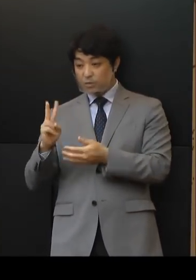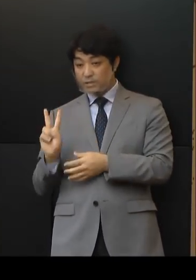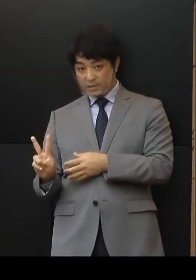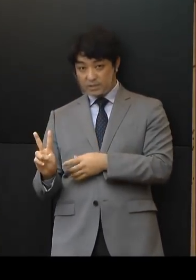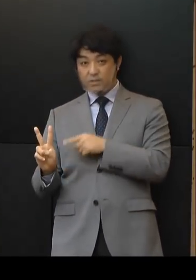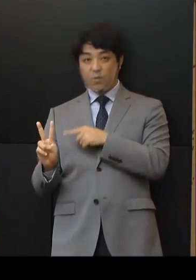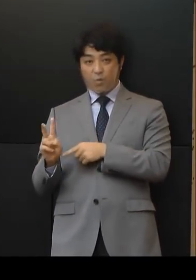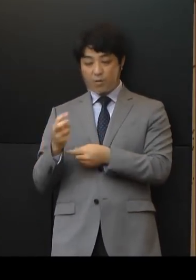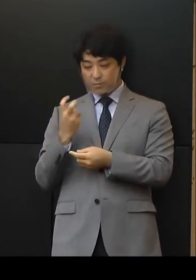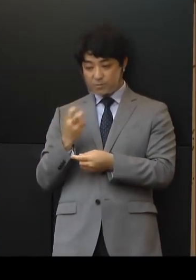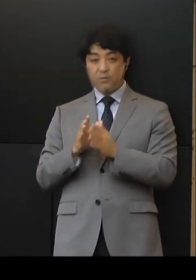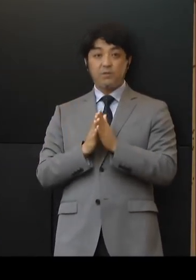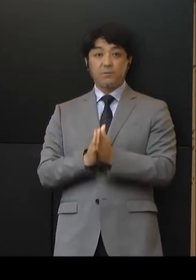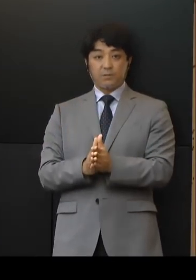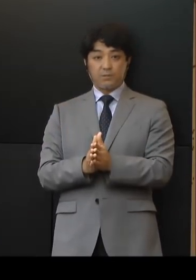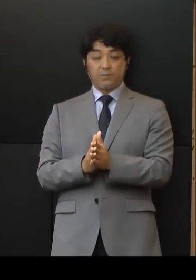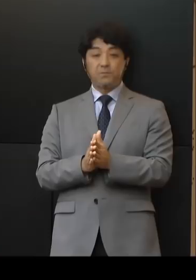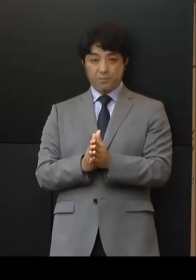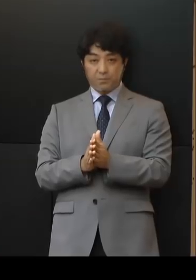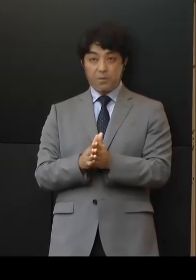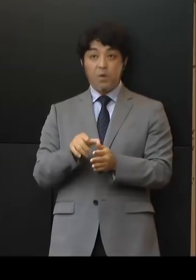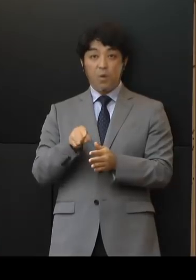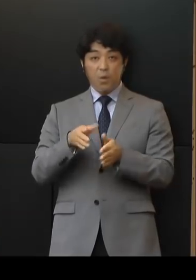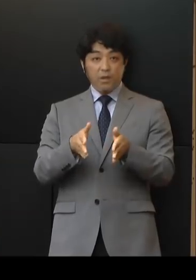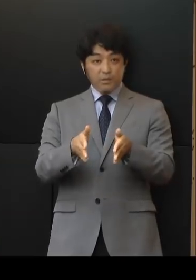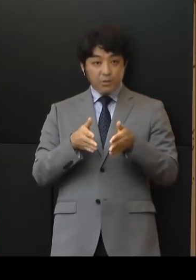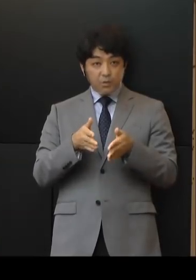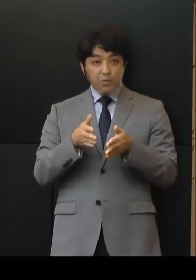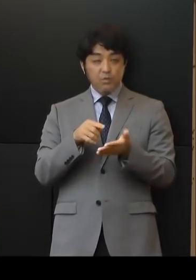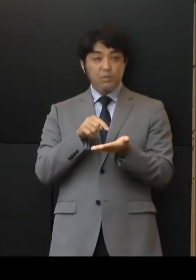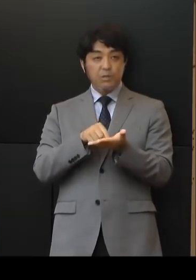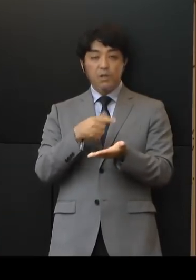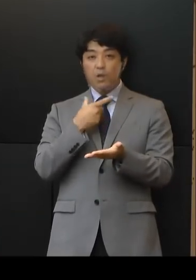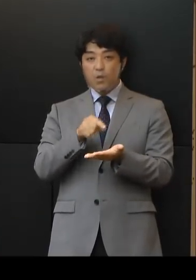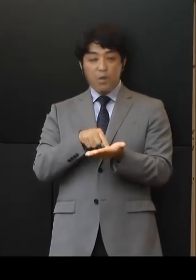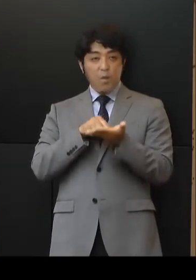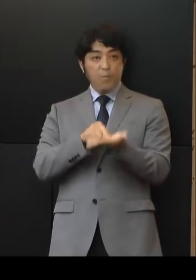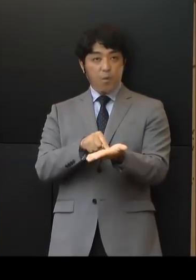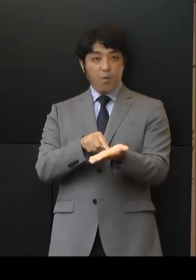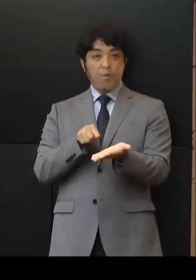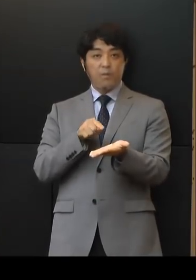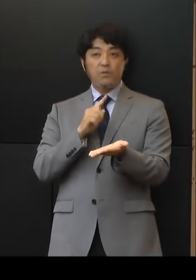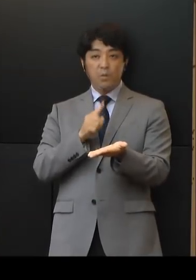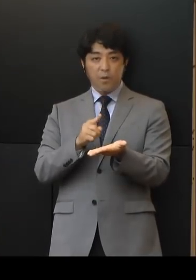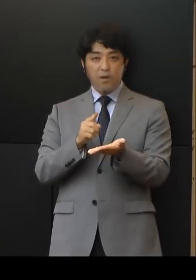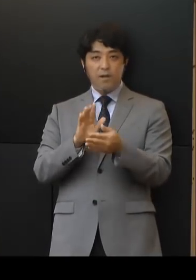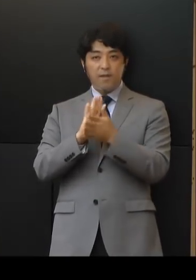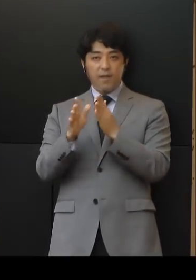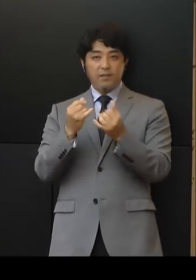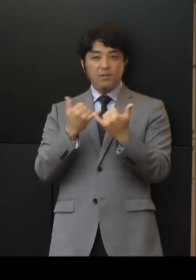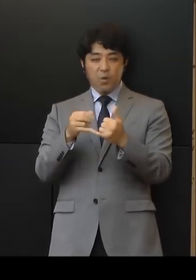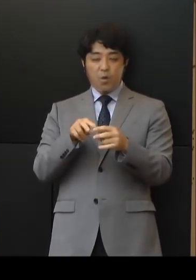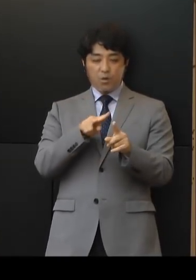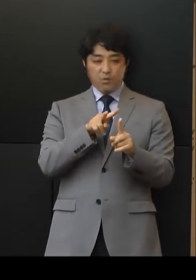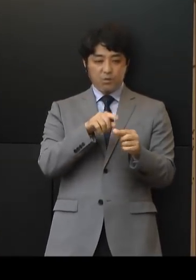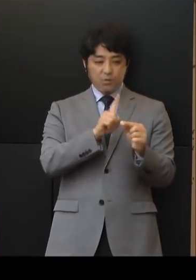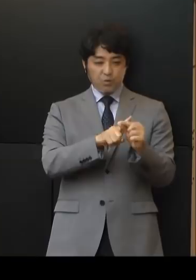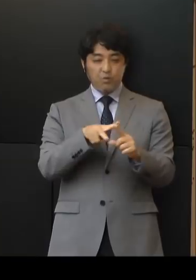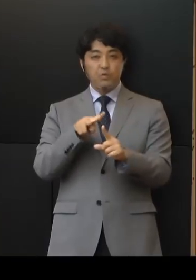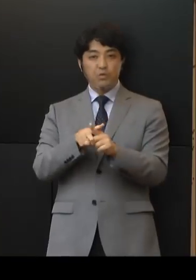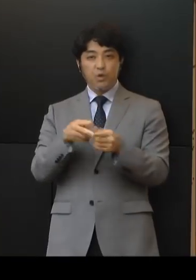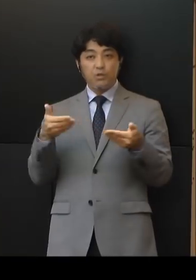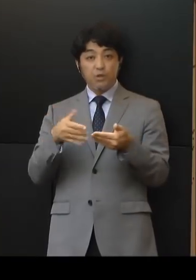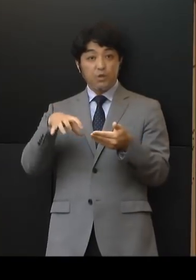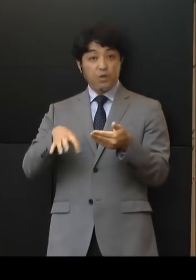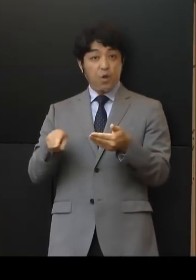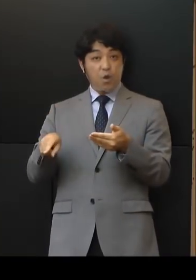ください。これらの自粛要請等と合わせて、県内中小事業者等の雇用と事業と